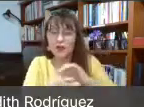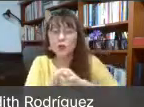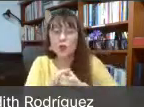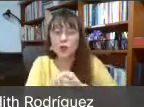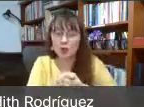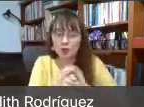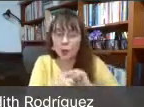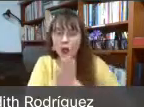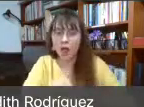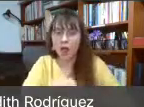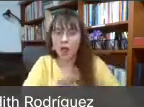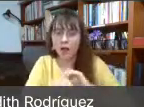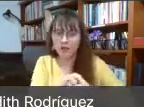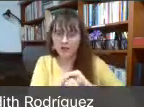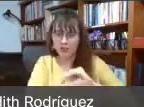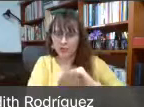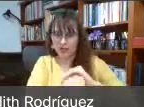cuando